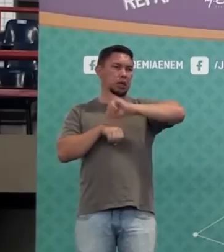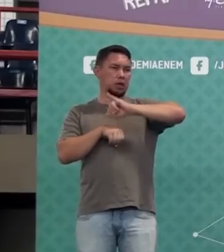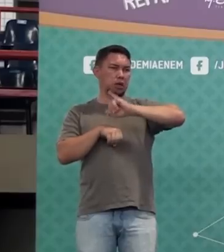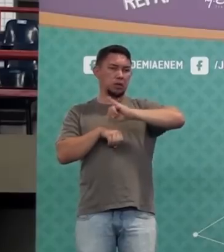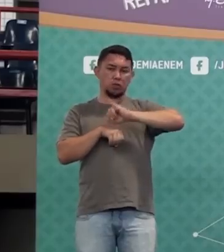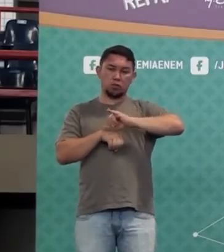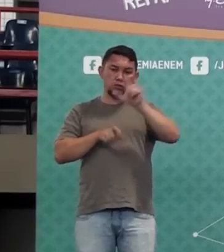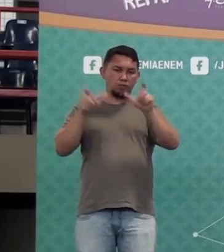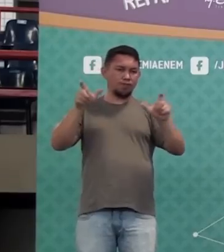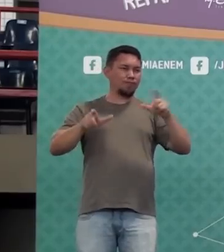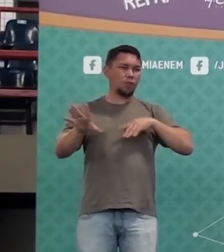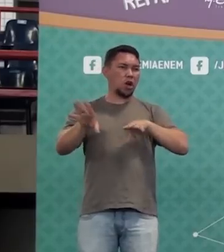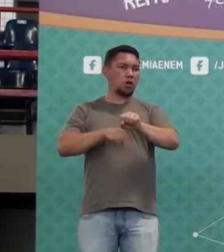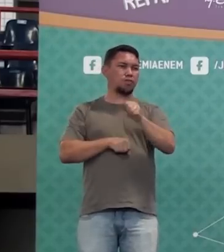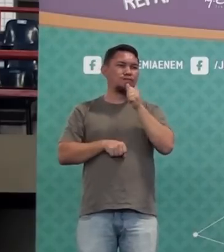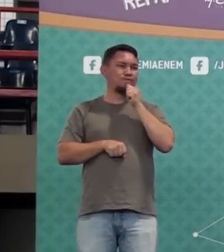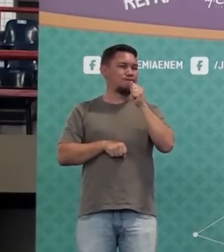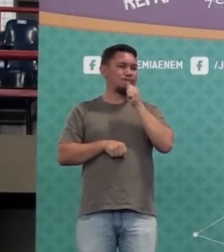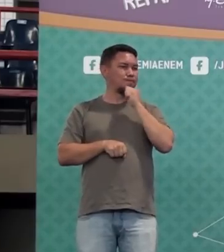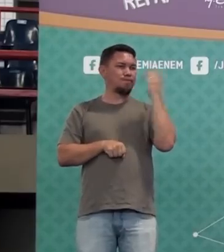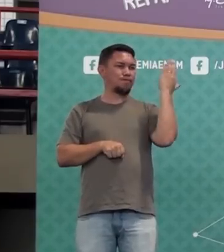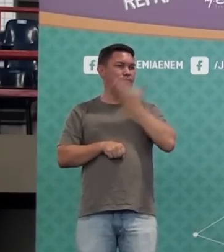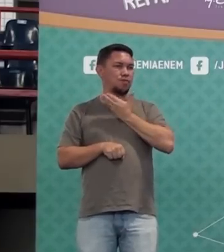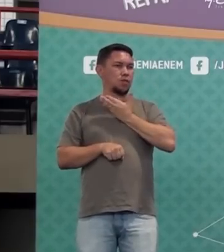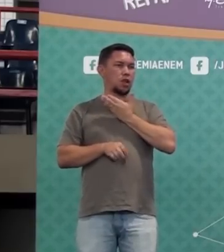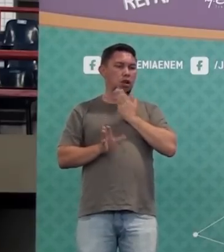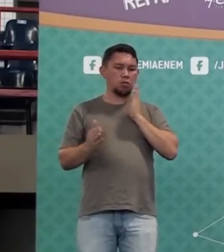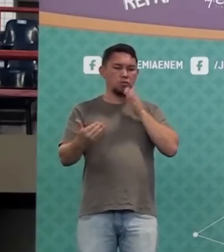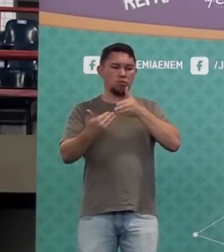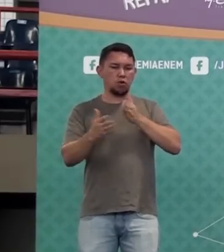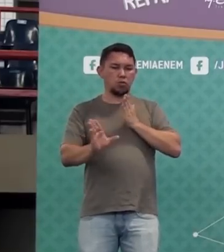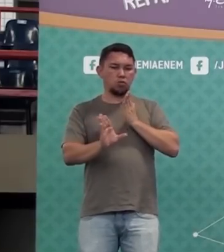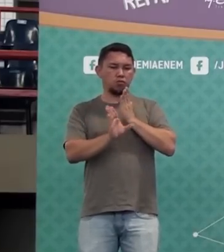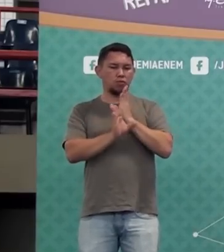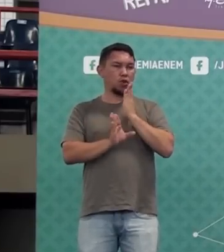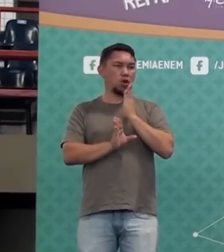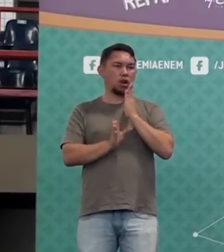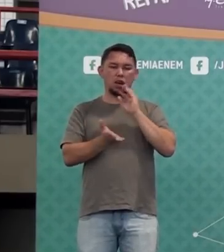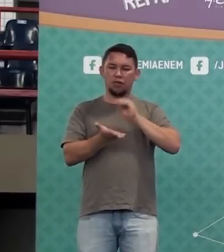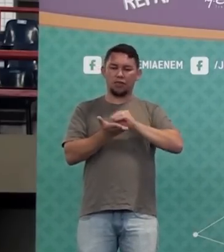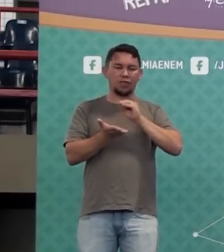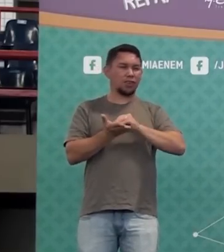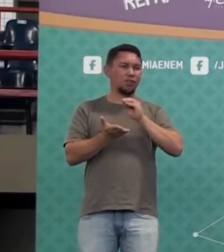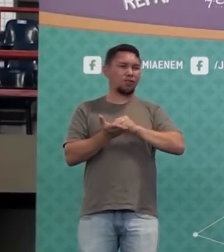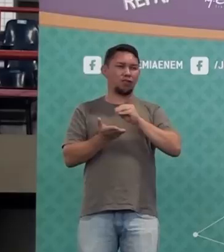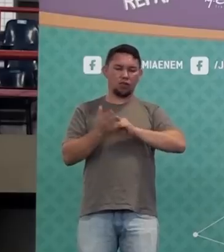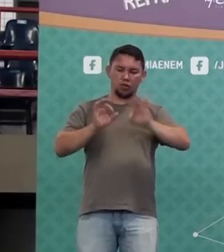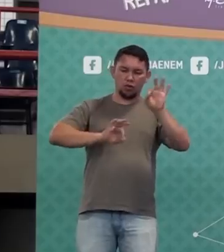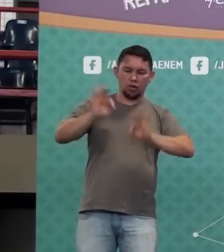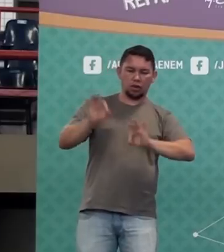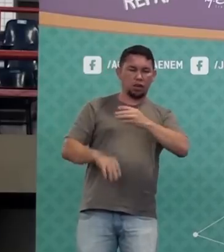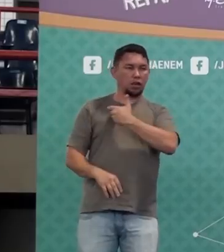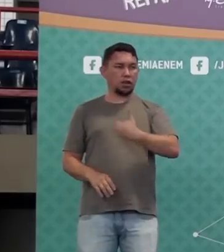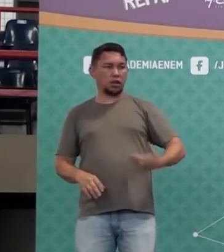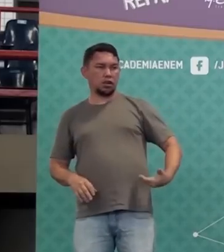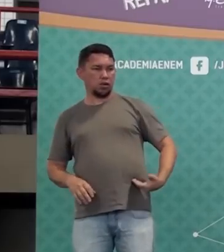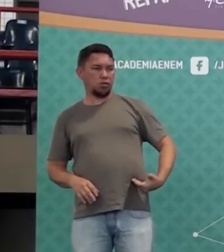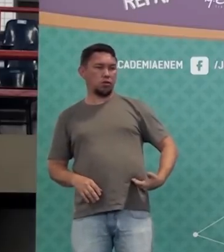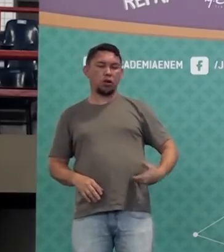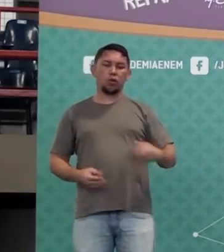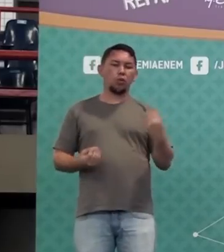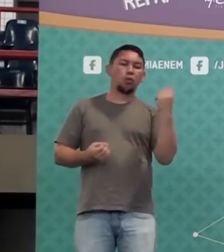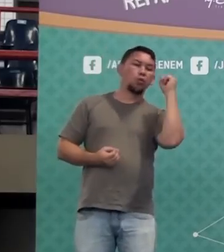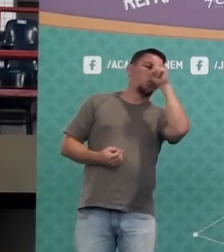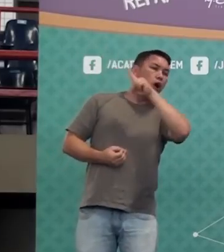não terem uma qualificação devida em razão de um sistema que não funciona. Qual é outro desafio